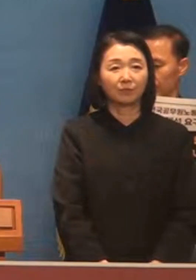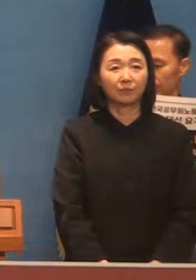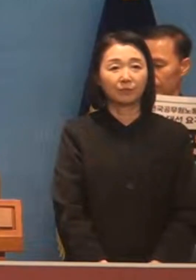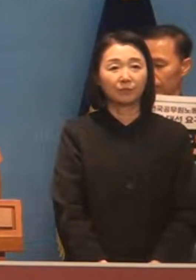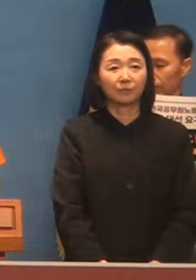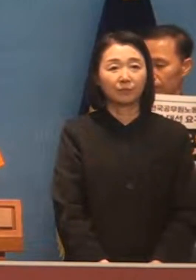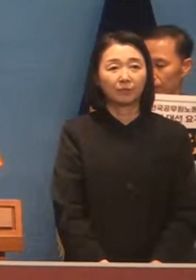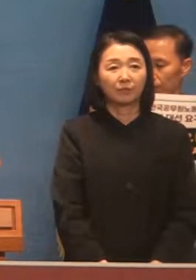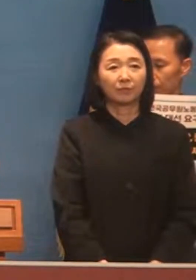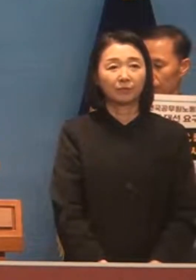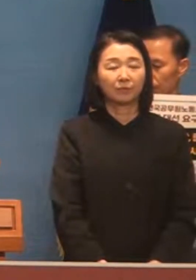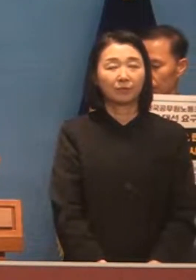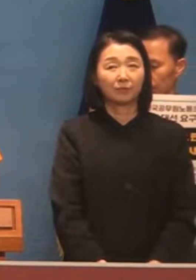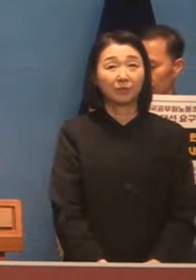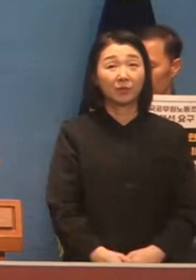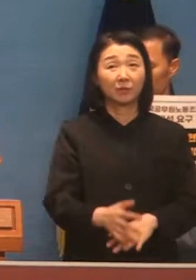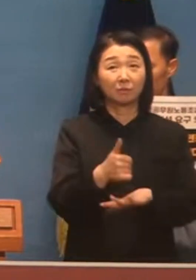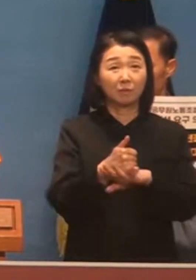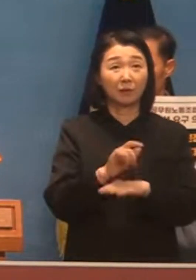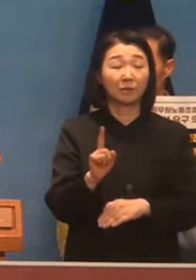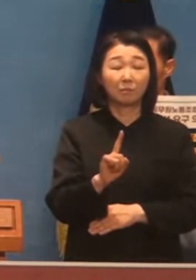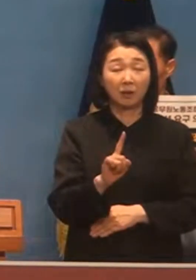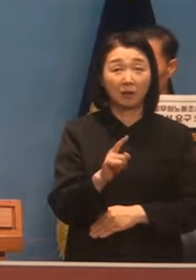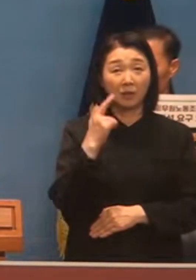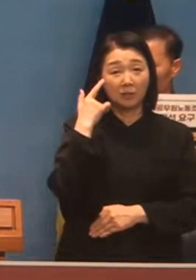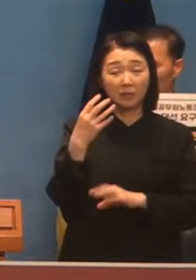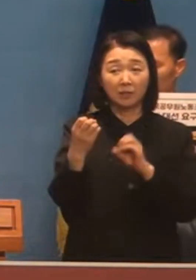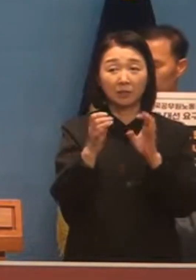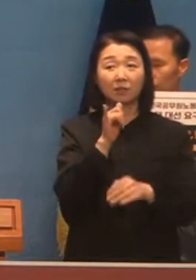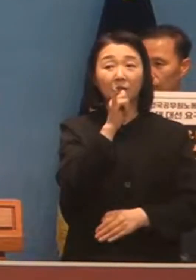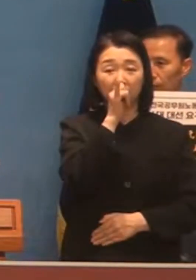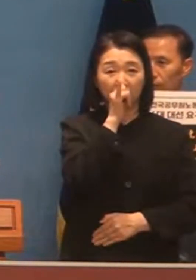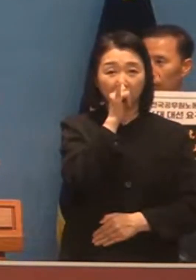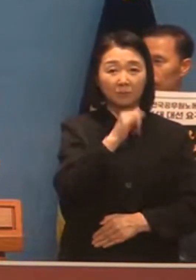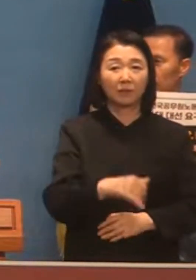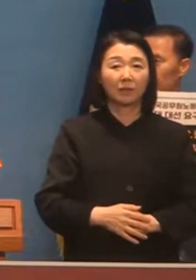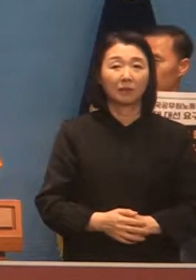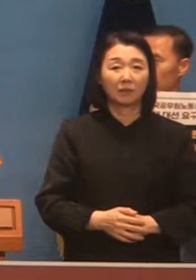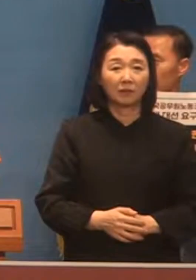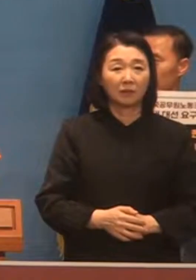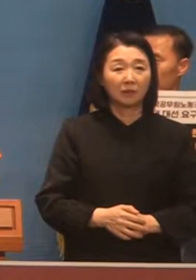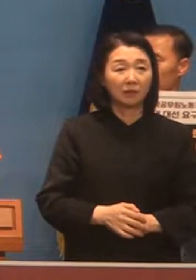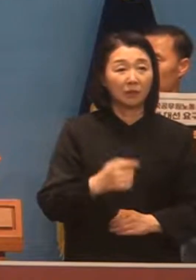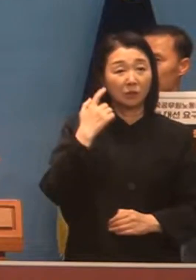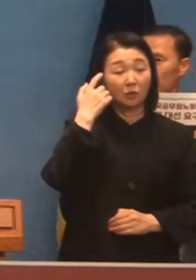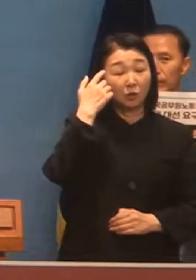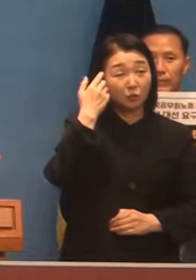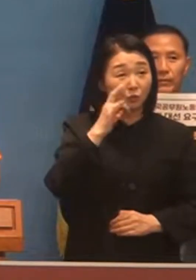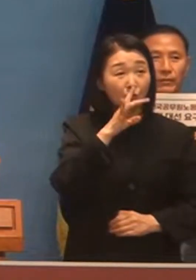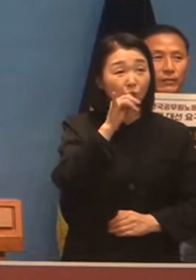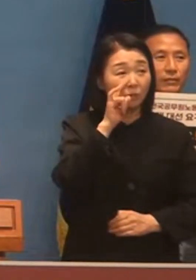예, 마지막으로 질의응답 시간을 갖도록 하겠습니다. 질의하실 기자분들